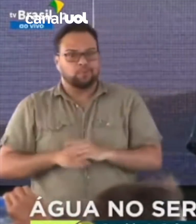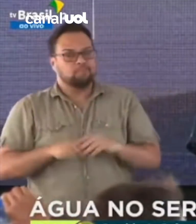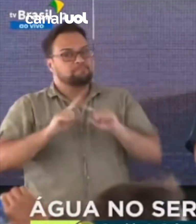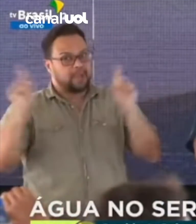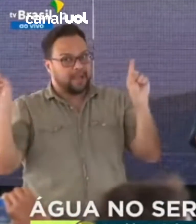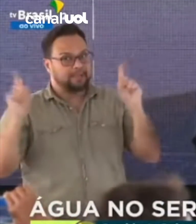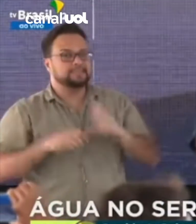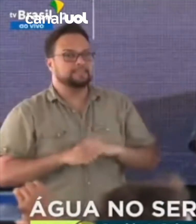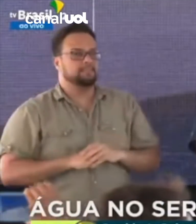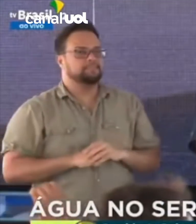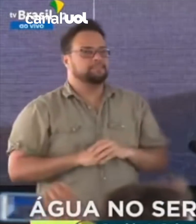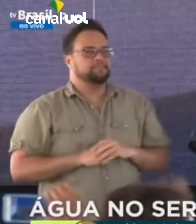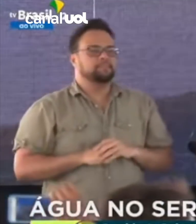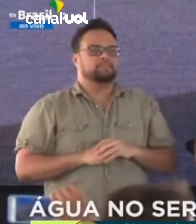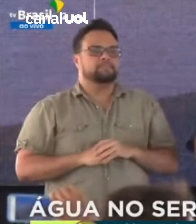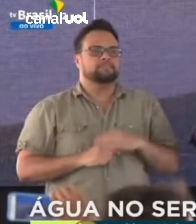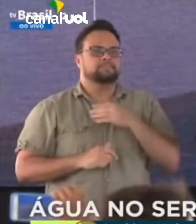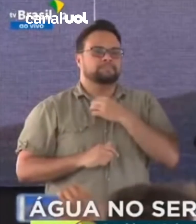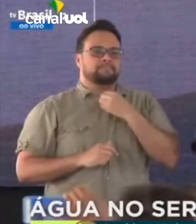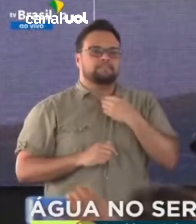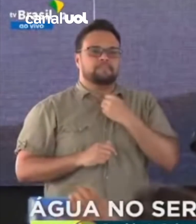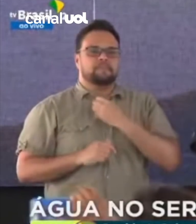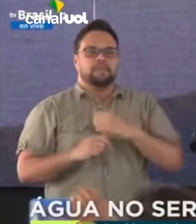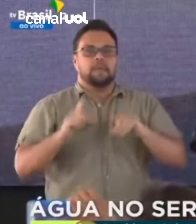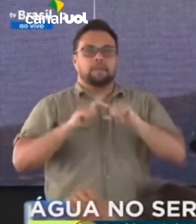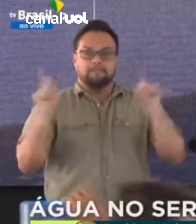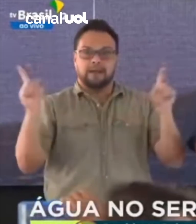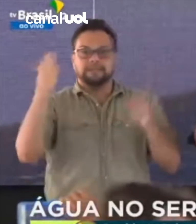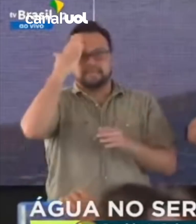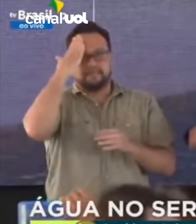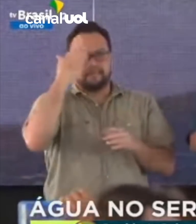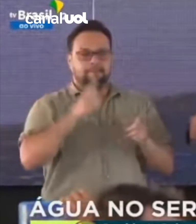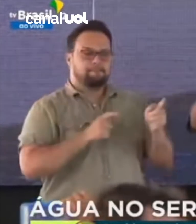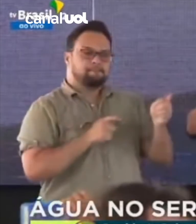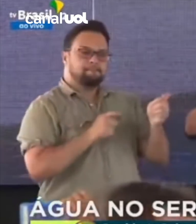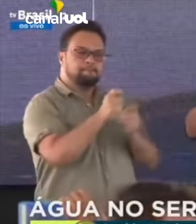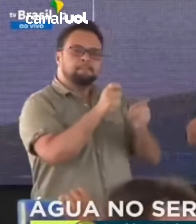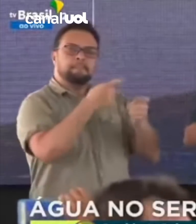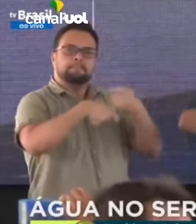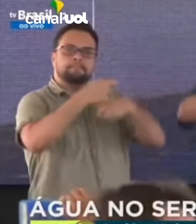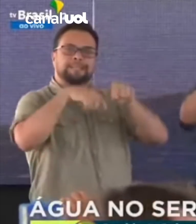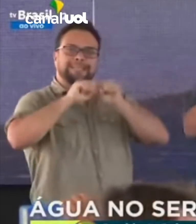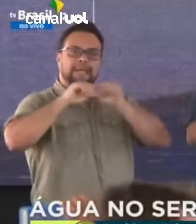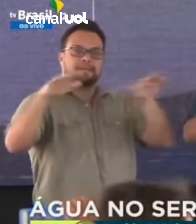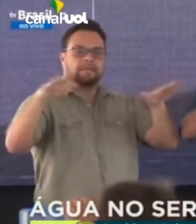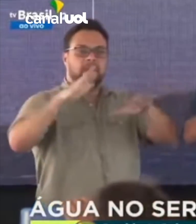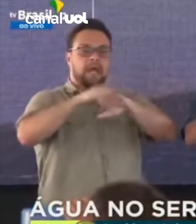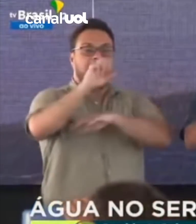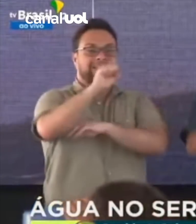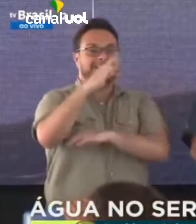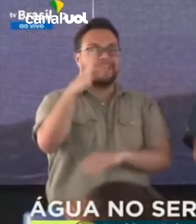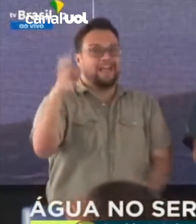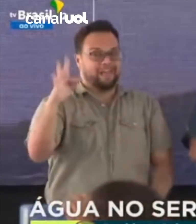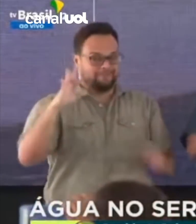Mas a decisão de conduzir a questão da pandemia, segundo decisão do Supremo